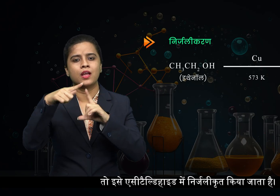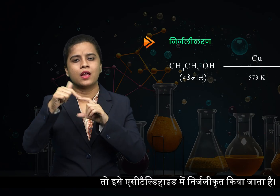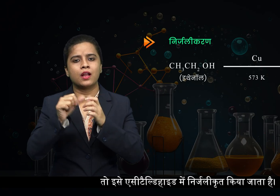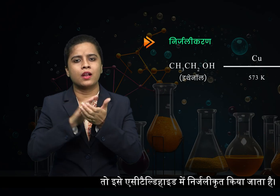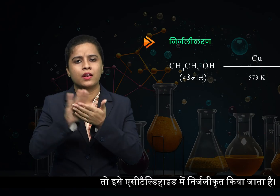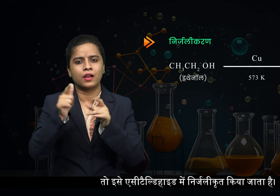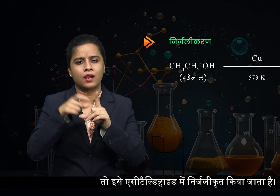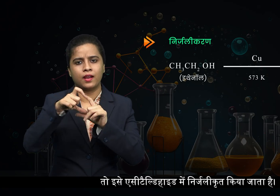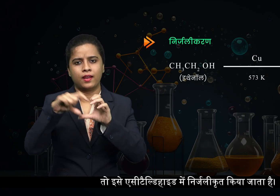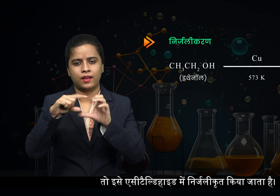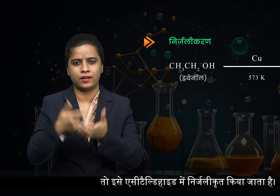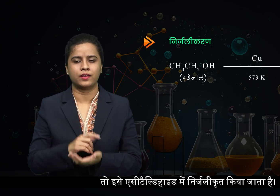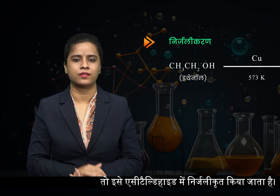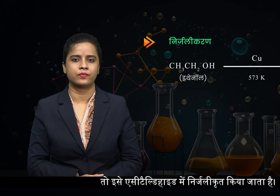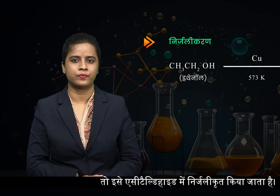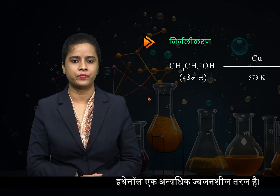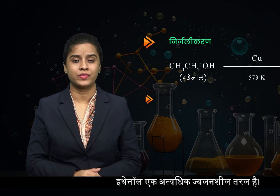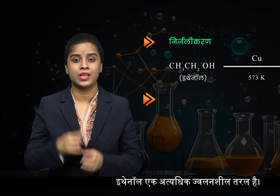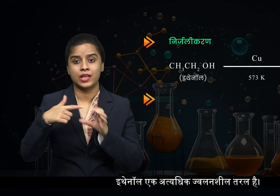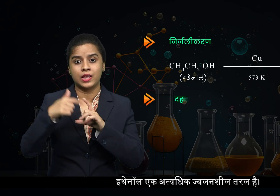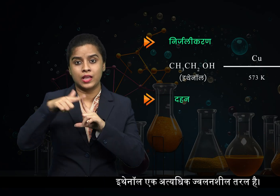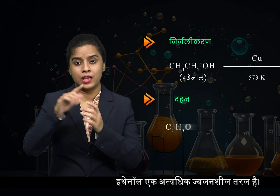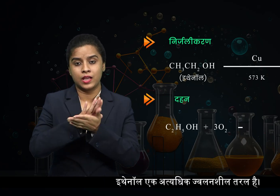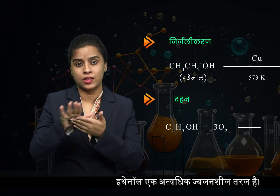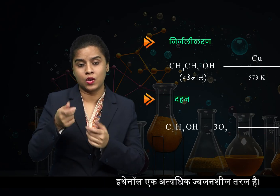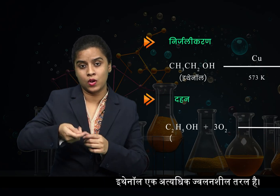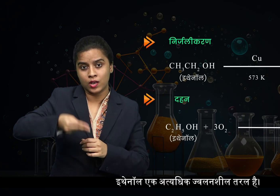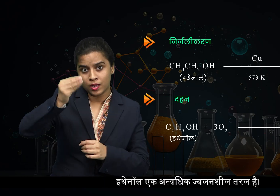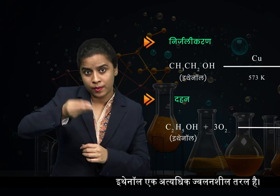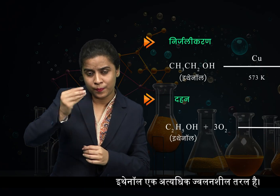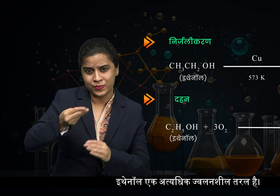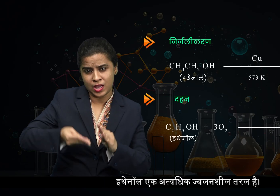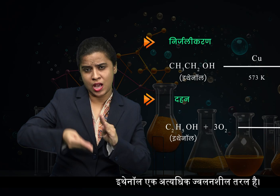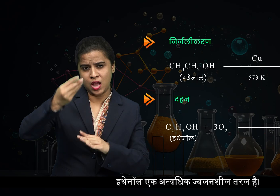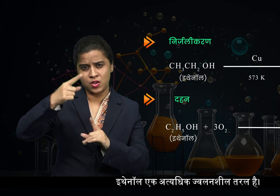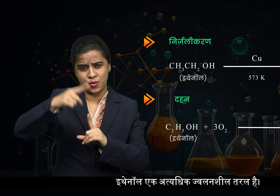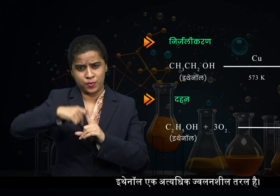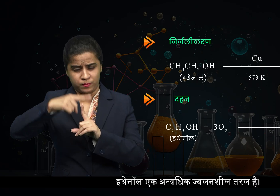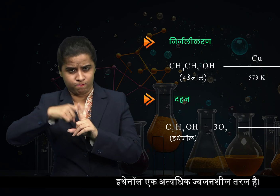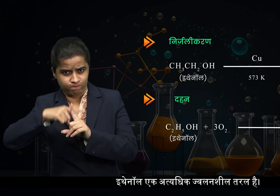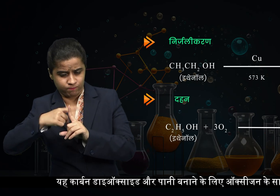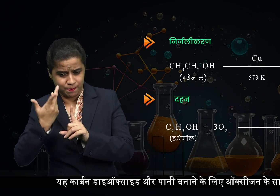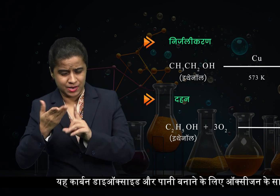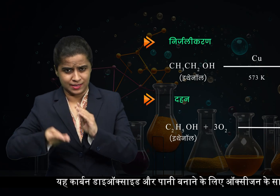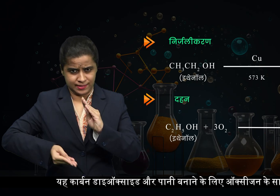में निर्जलीकृत किया जाता है। इथेनॉल एक अत्यधिक ज्वलनशील तरल है। यह